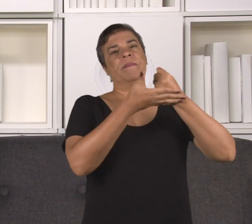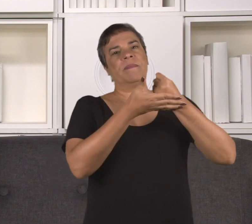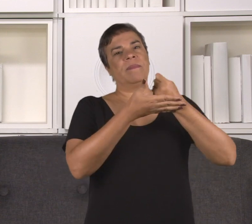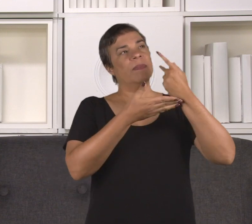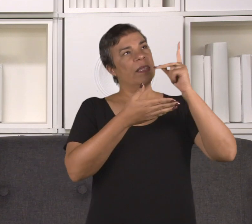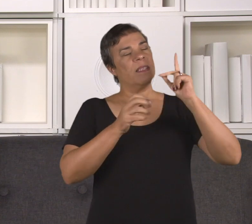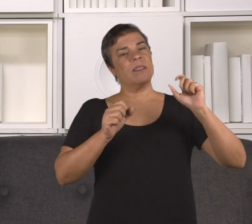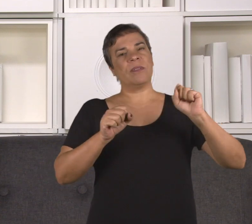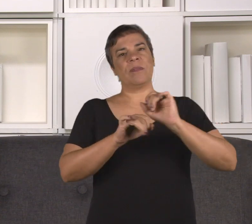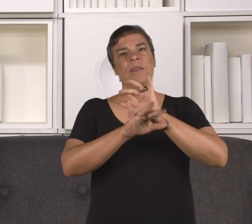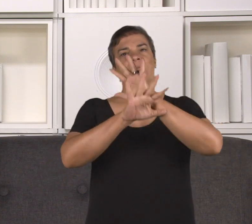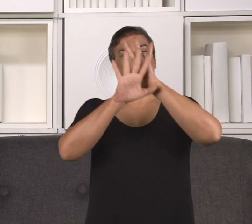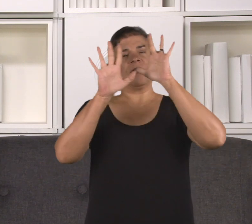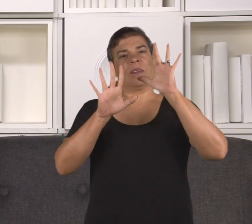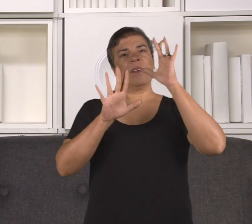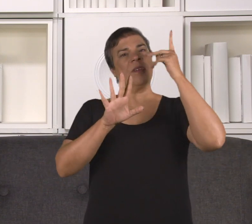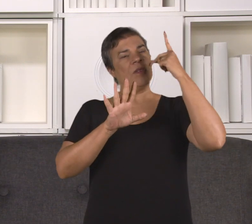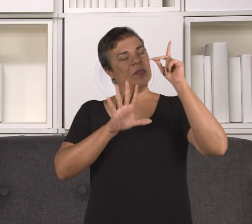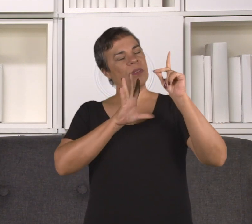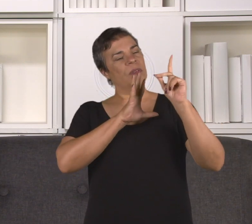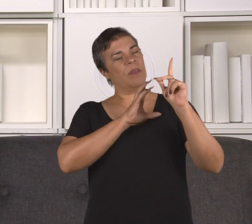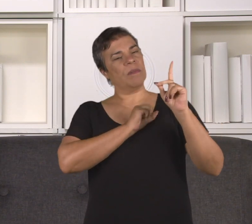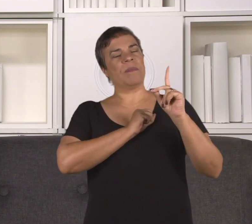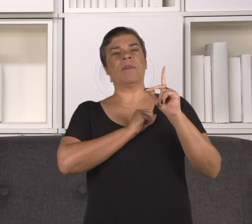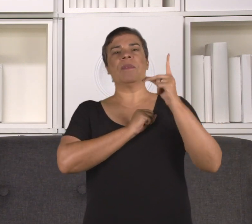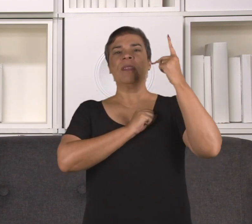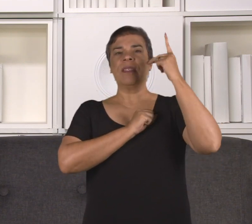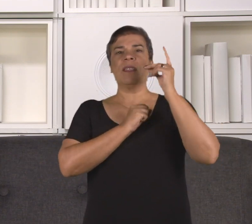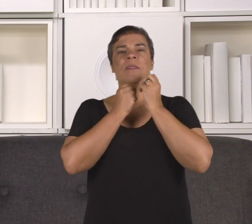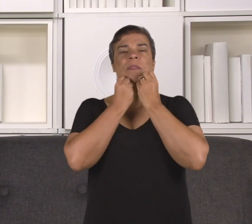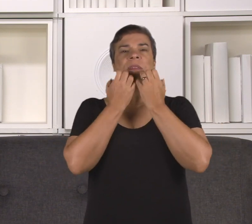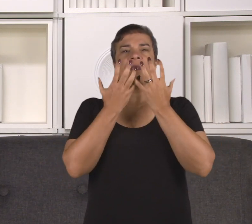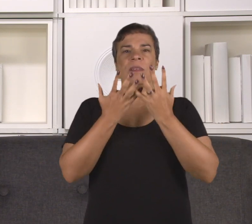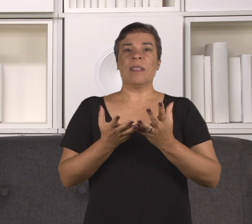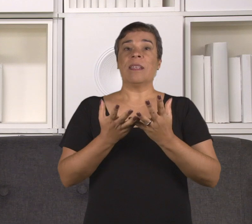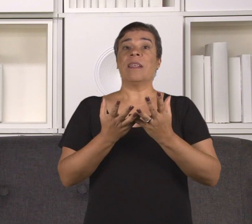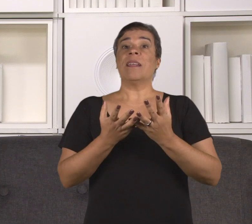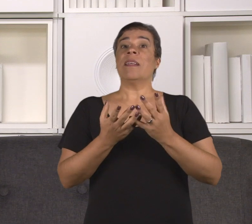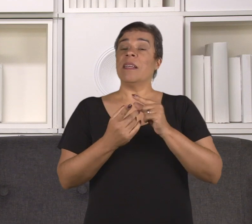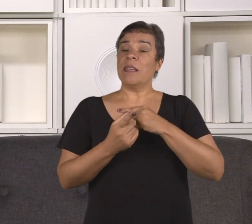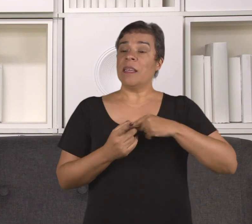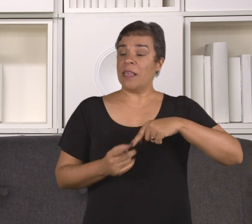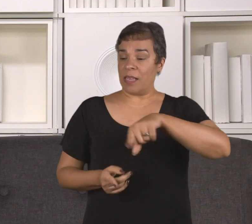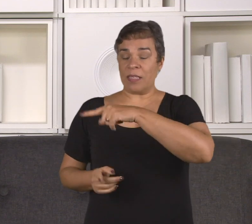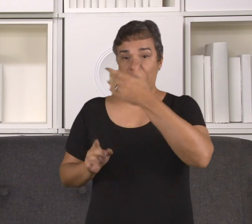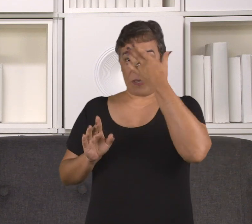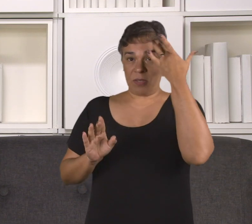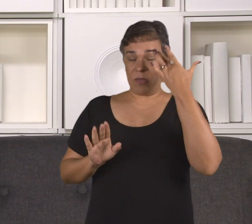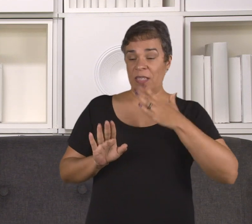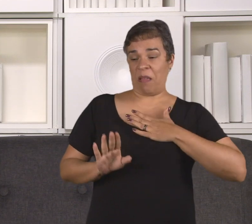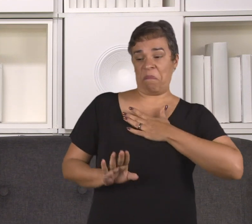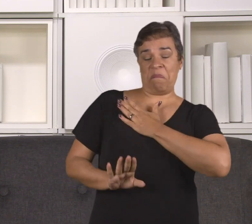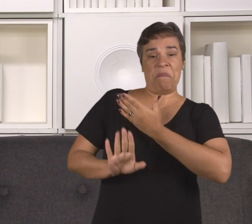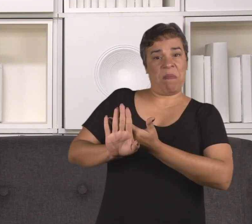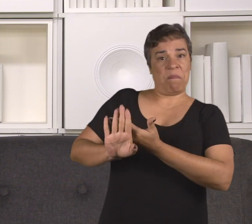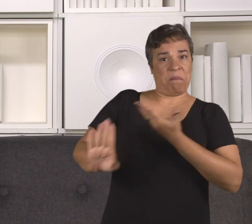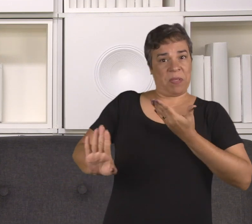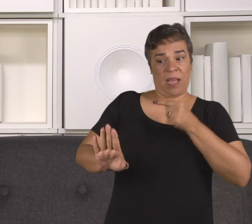glória, manifestar o seu amor, a sua bondade, para justamente naqueles que são considerados